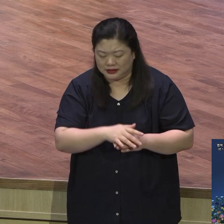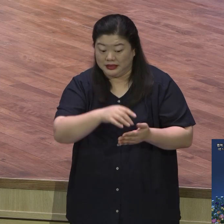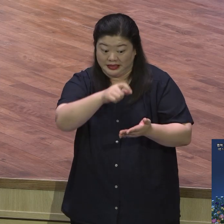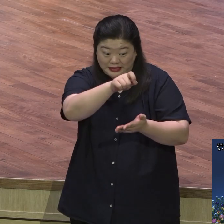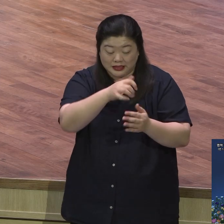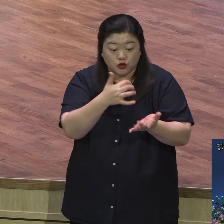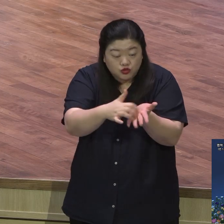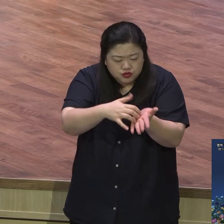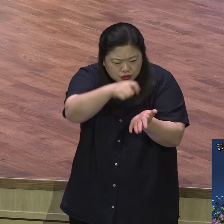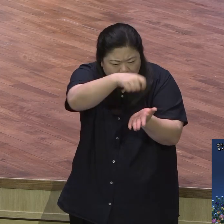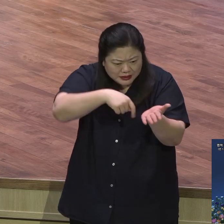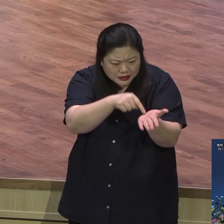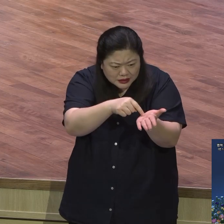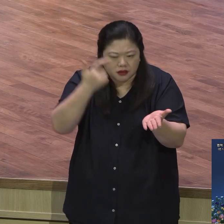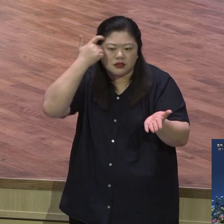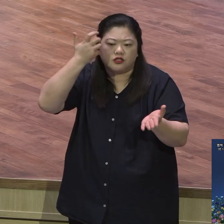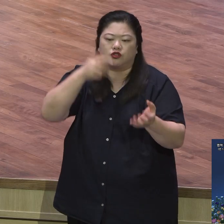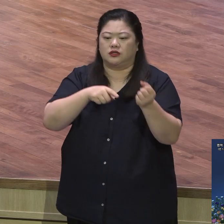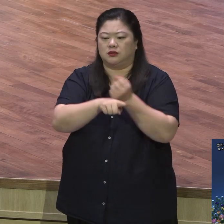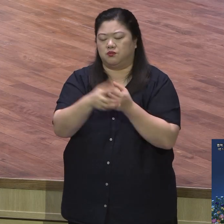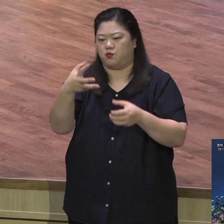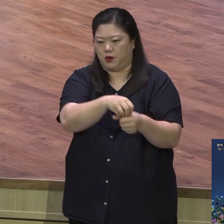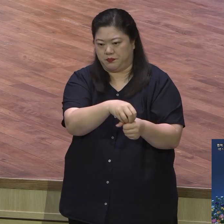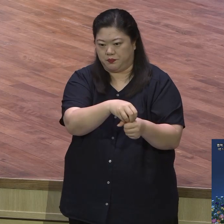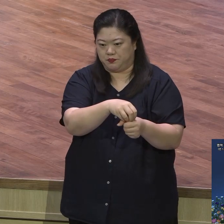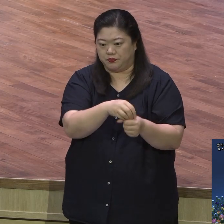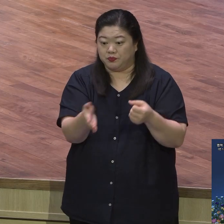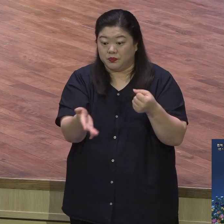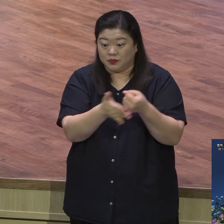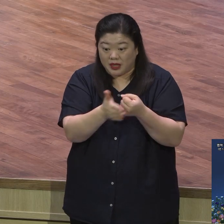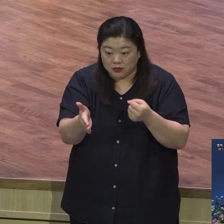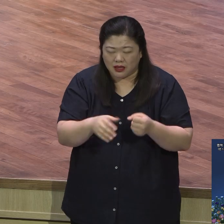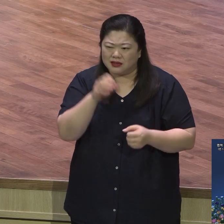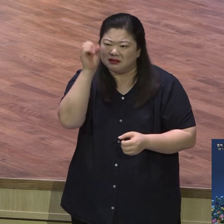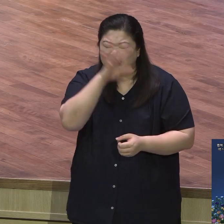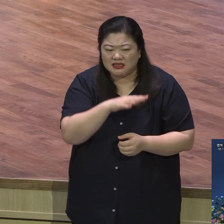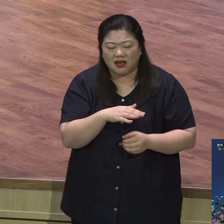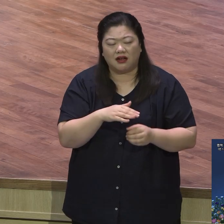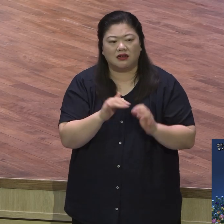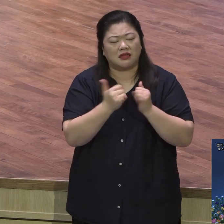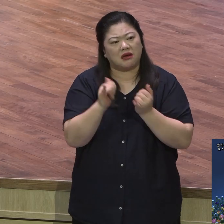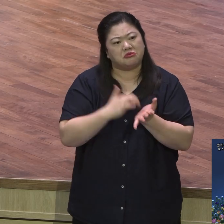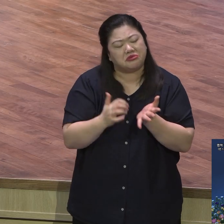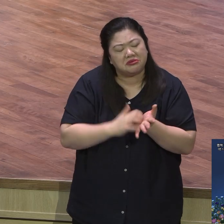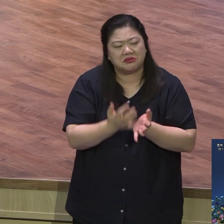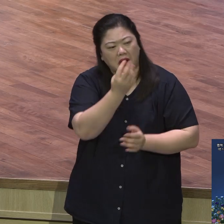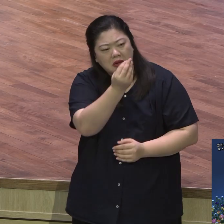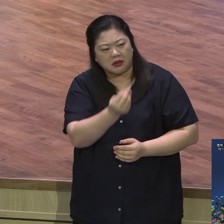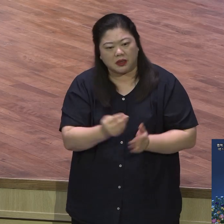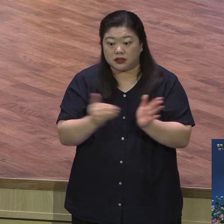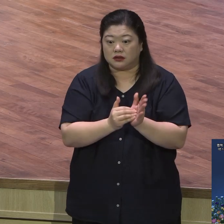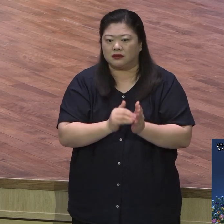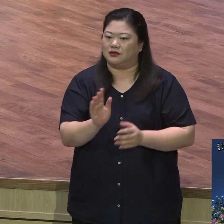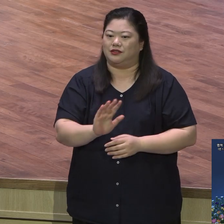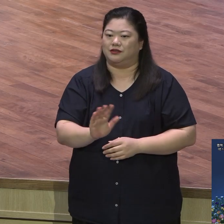그렇게 담겨져 있기 때문에 하나라도 소홀하게 봐서는 안 된다라는 것입니다.